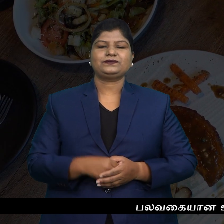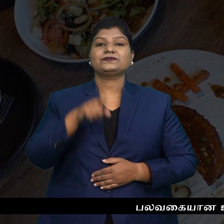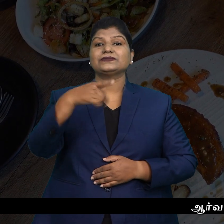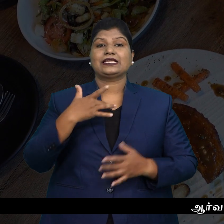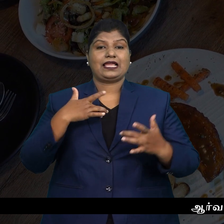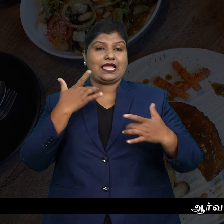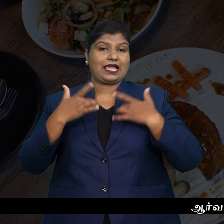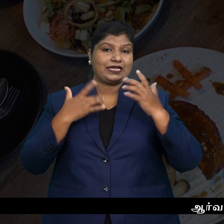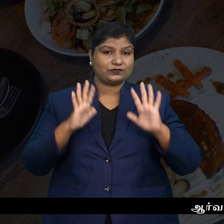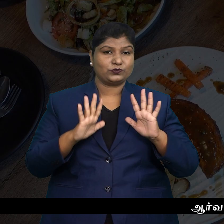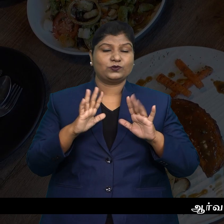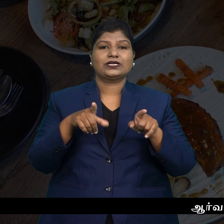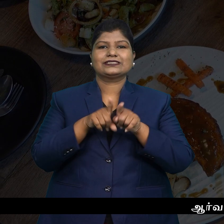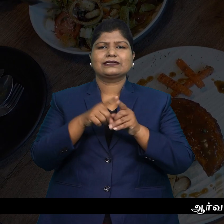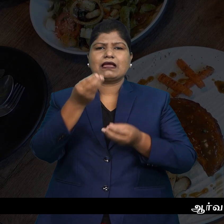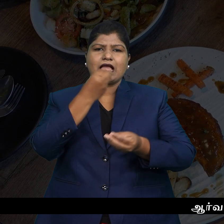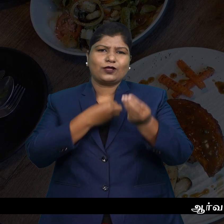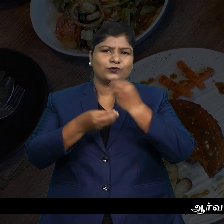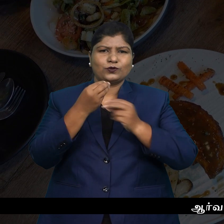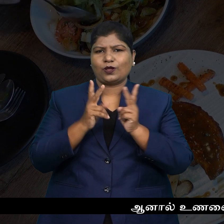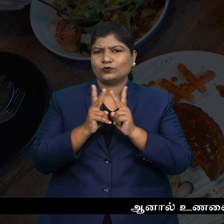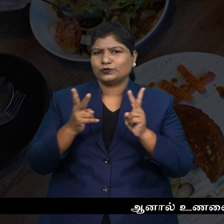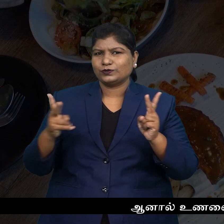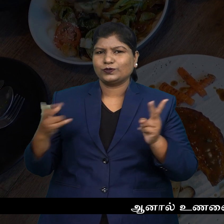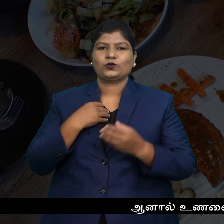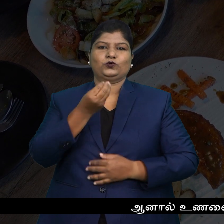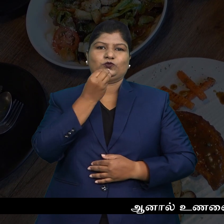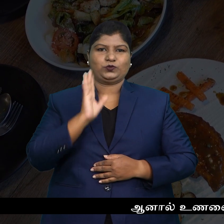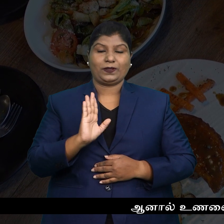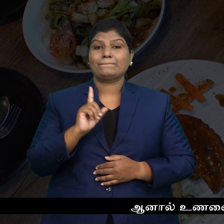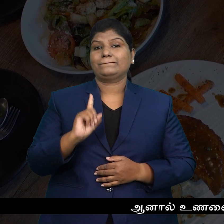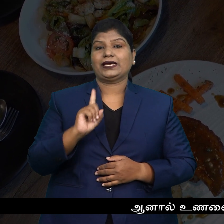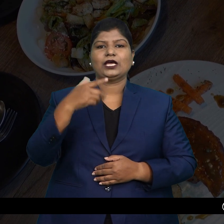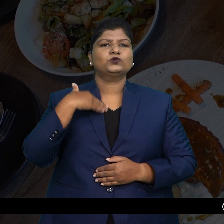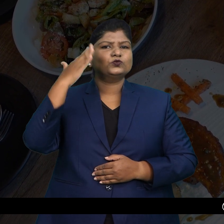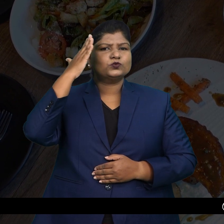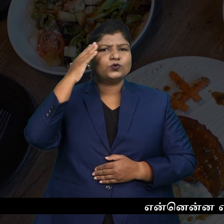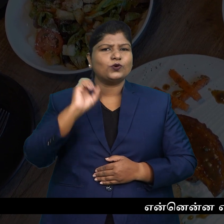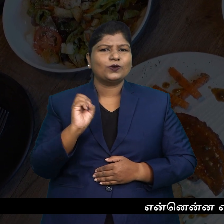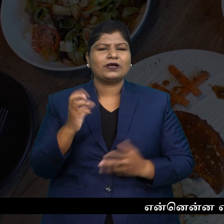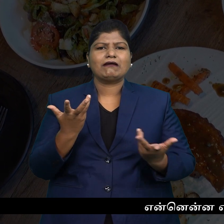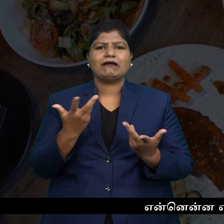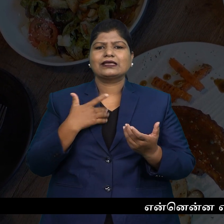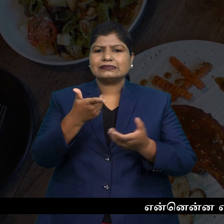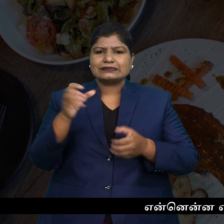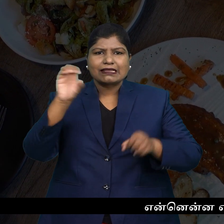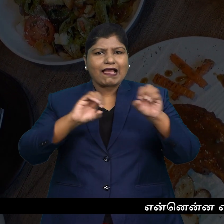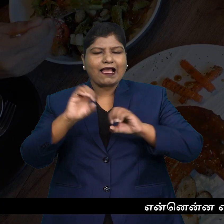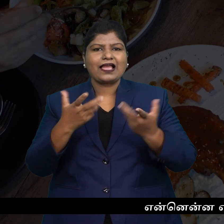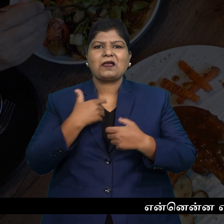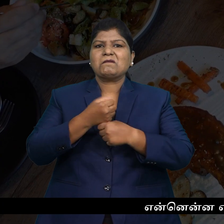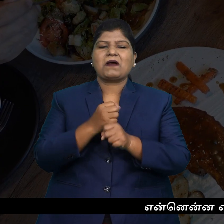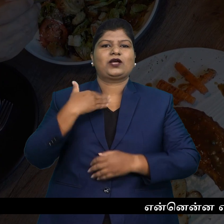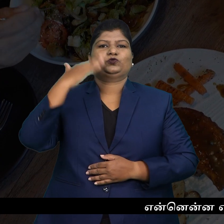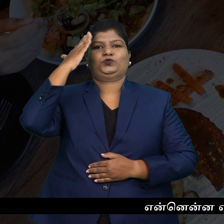உணவுகளை சாப்பிடுவதில் ஆர்வம் காட்டுகிறோம். ஆனால் உணவை தயாரிக்க தேவையான பொருட்கள் என்னென்ன என்பது நமக்கு